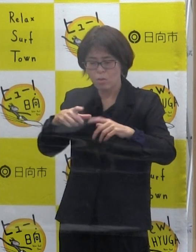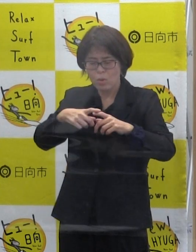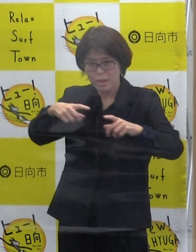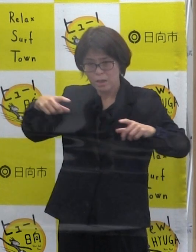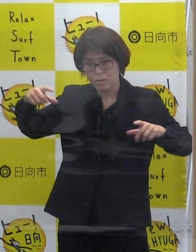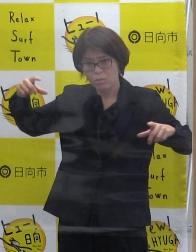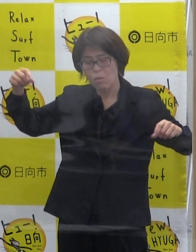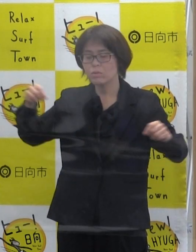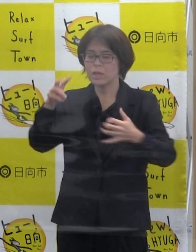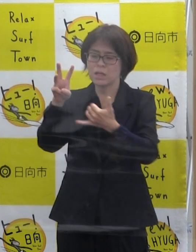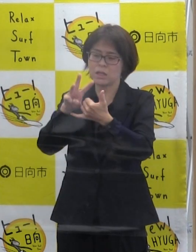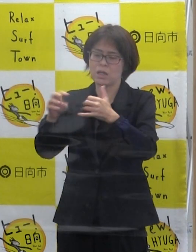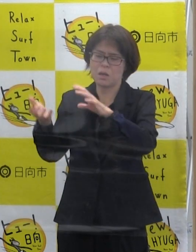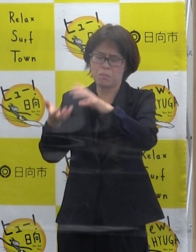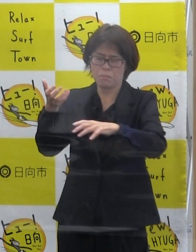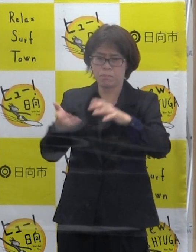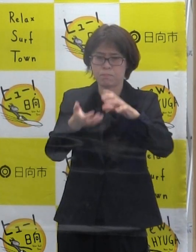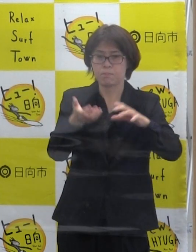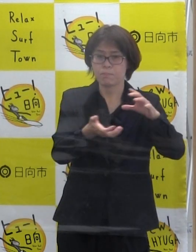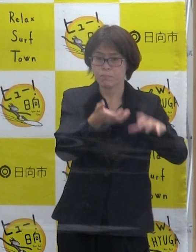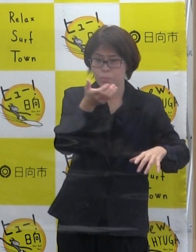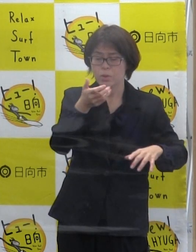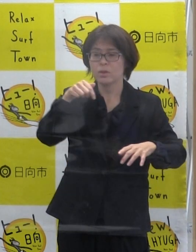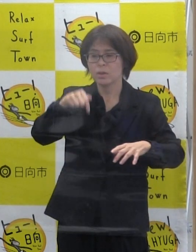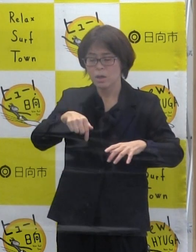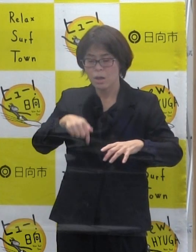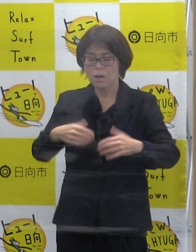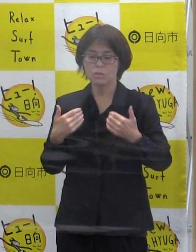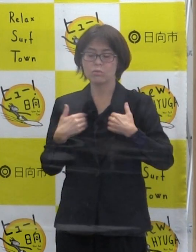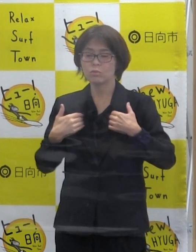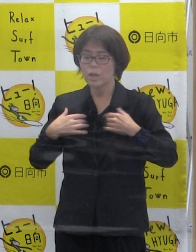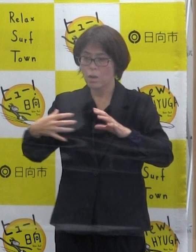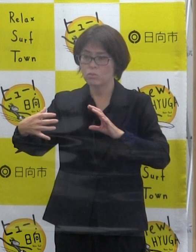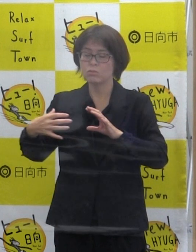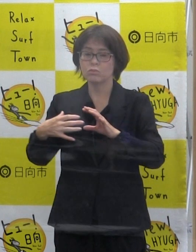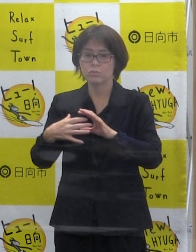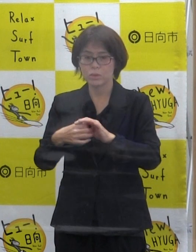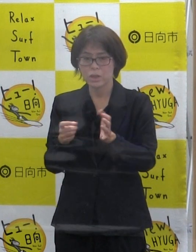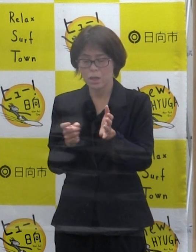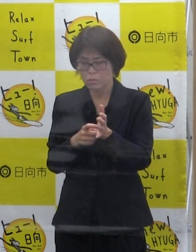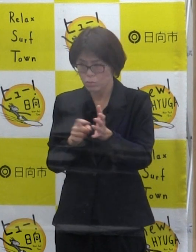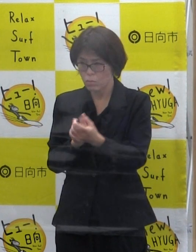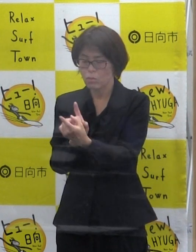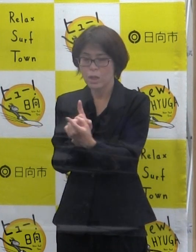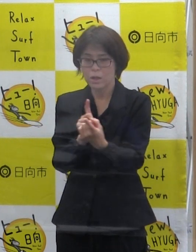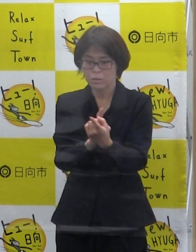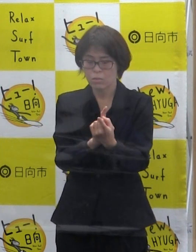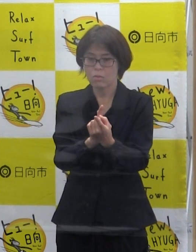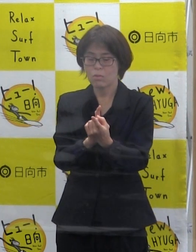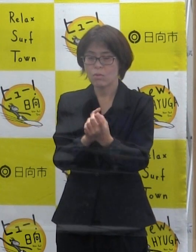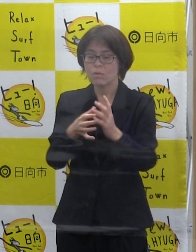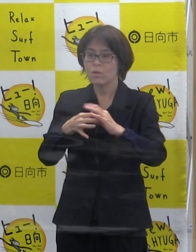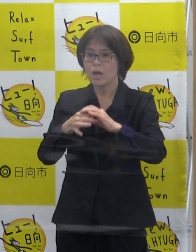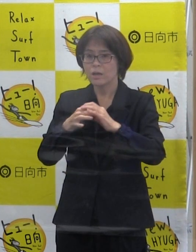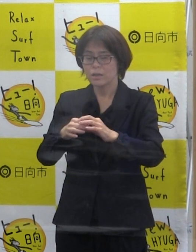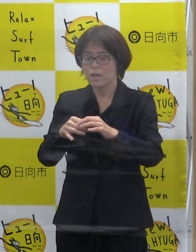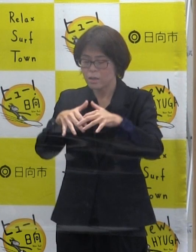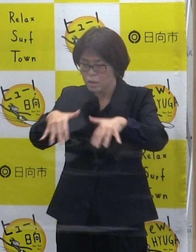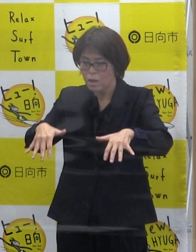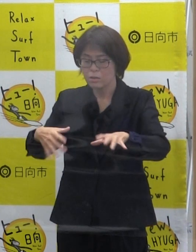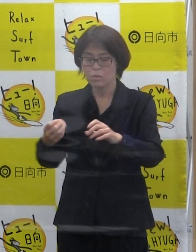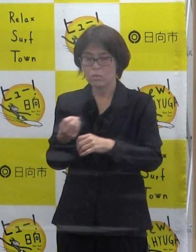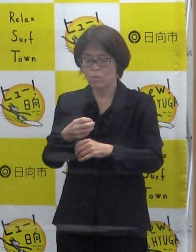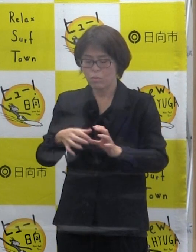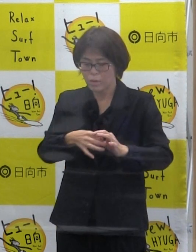害が発生する中、こうした訓練を通じて、初動対応、関係機関との連携を確